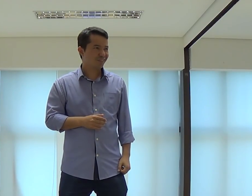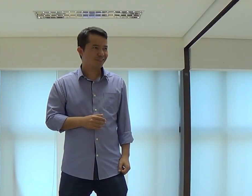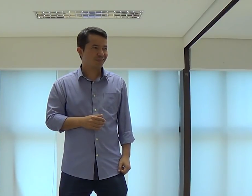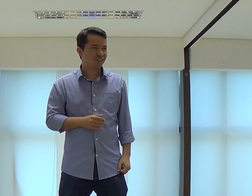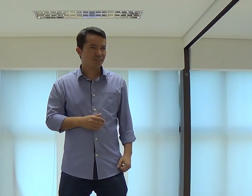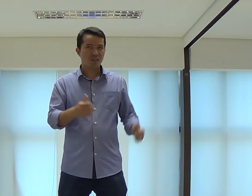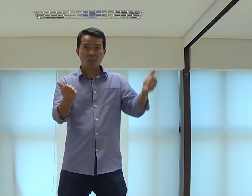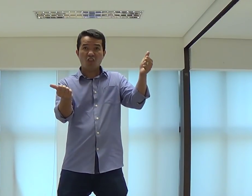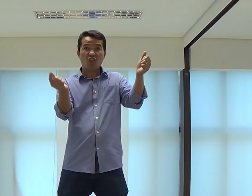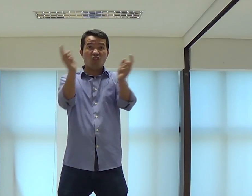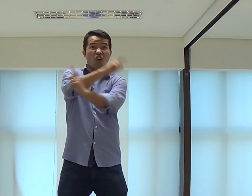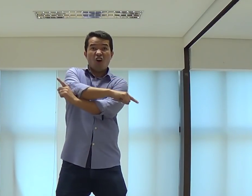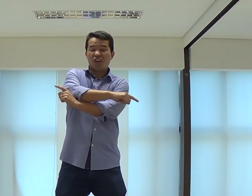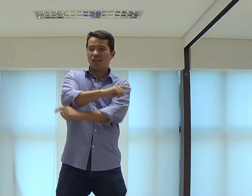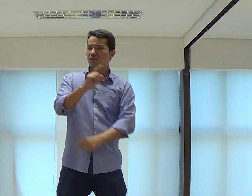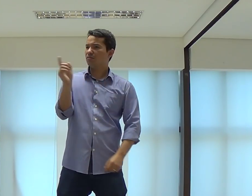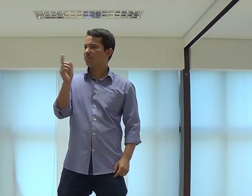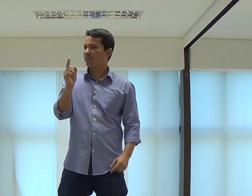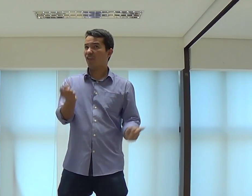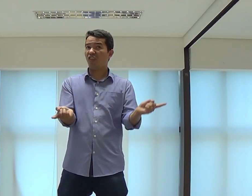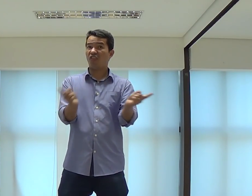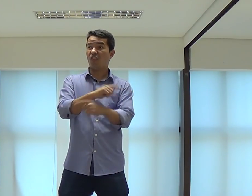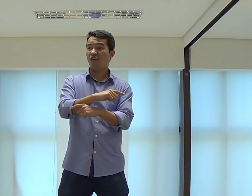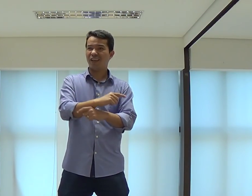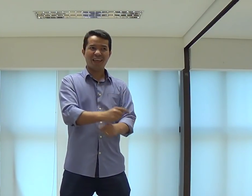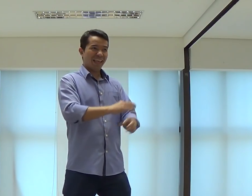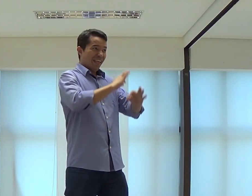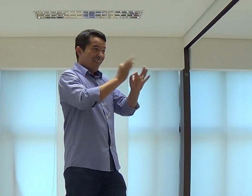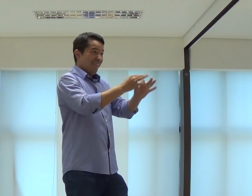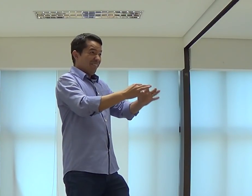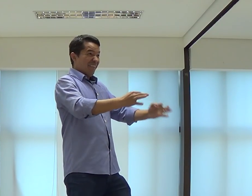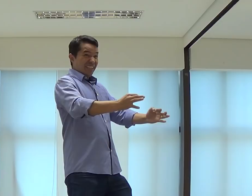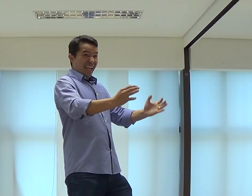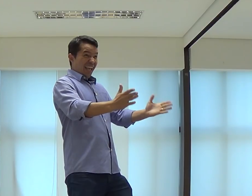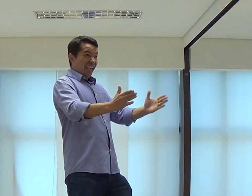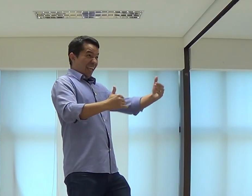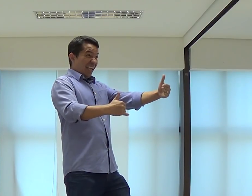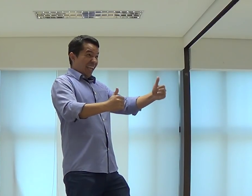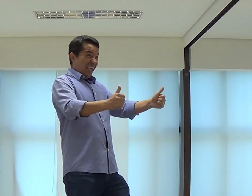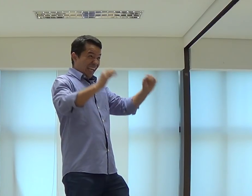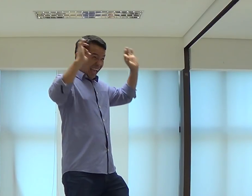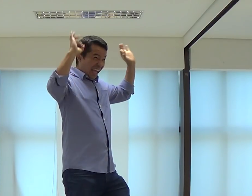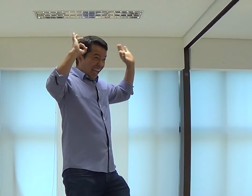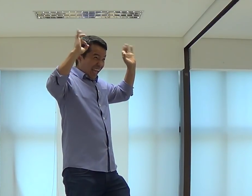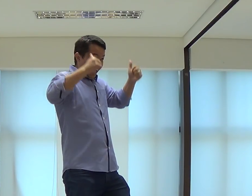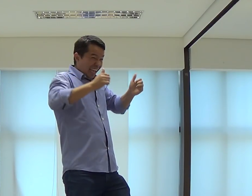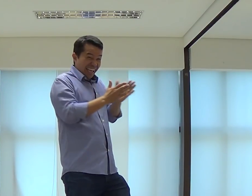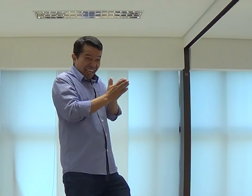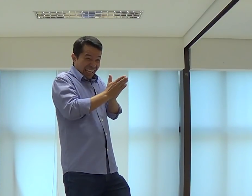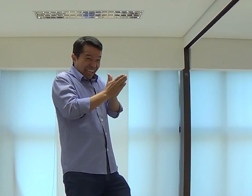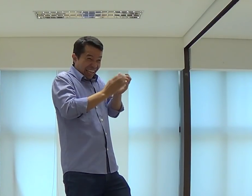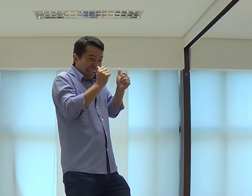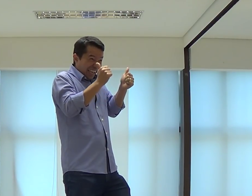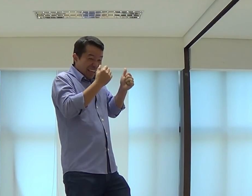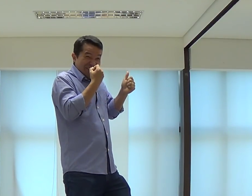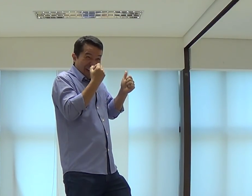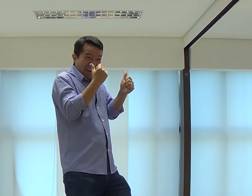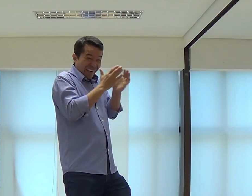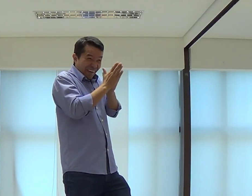disso. Né? Às vezes você fica ali pensando, ah, não, eu quero um presente. Ah, é muito mais legal. Ah, é